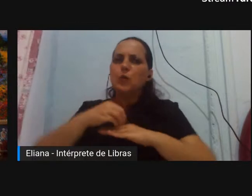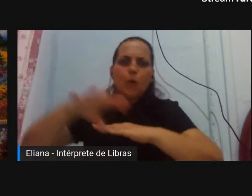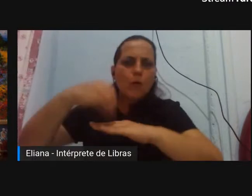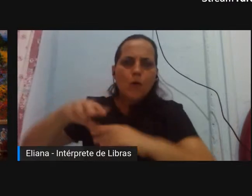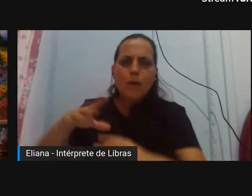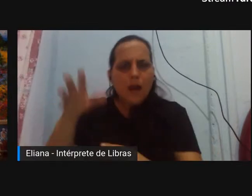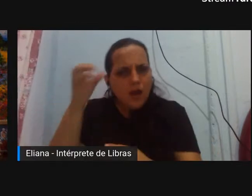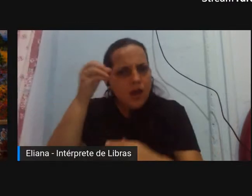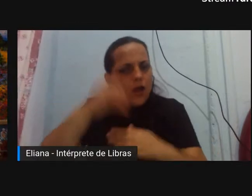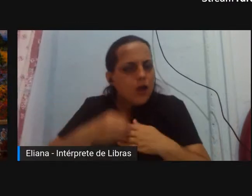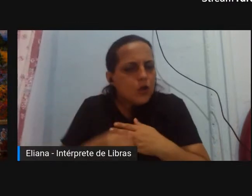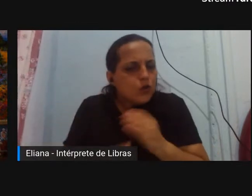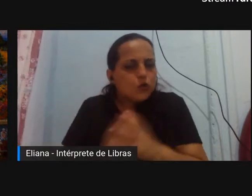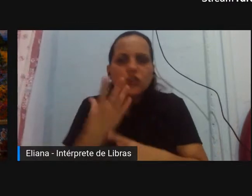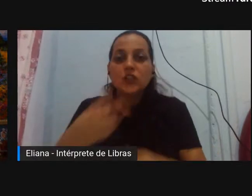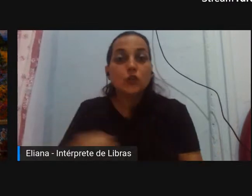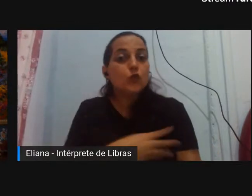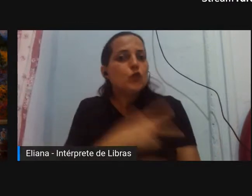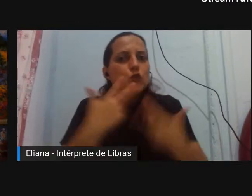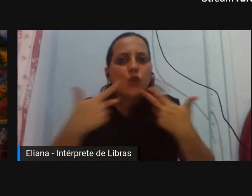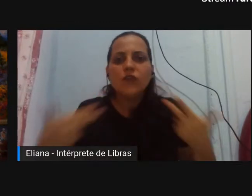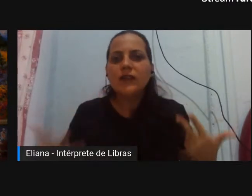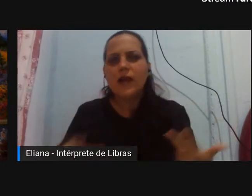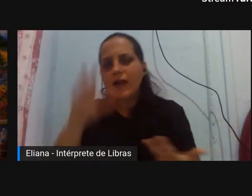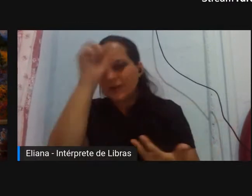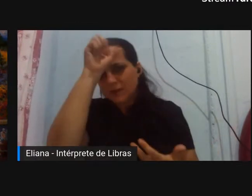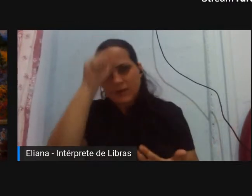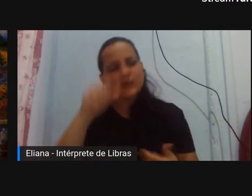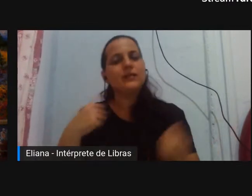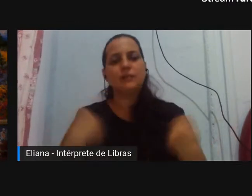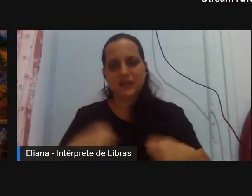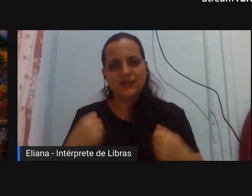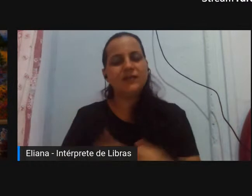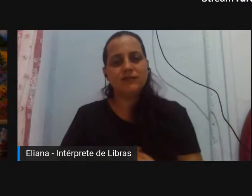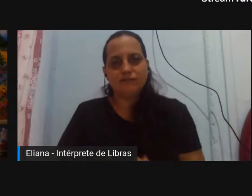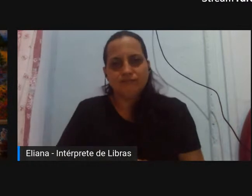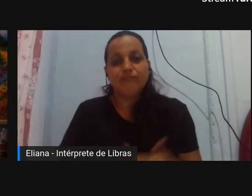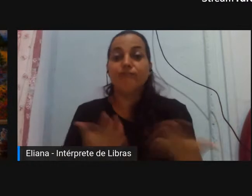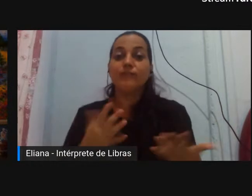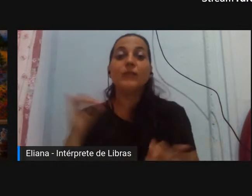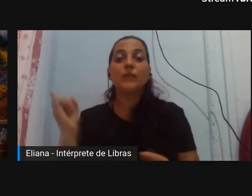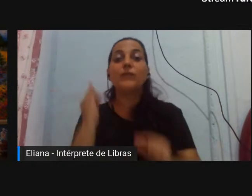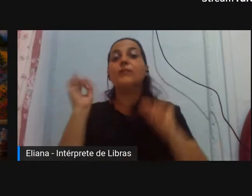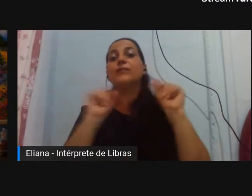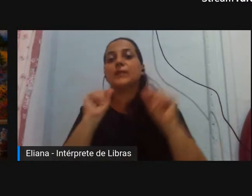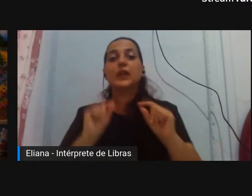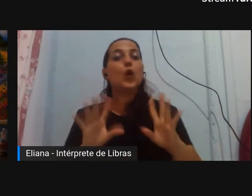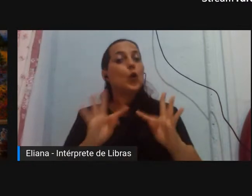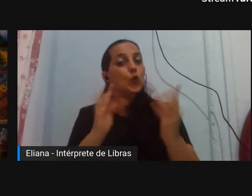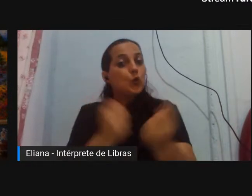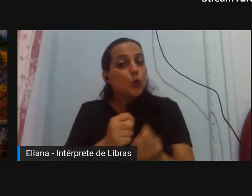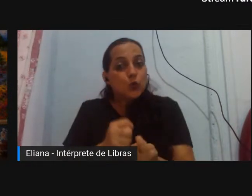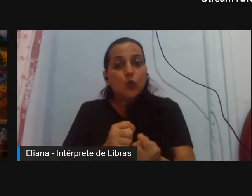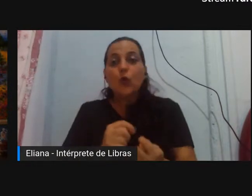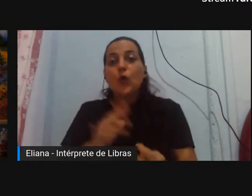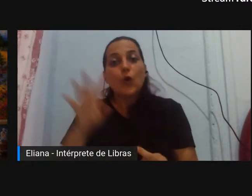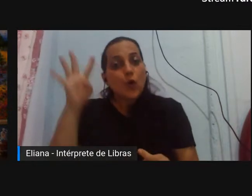E sobre isso, é importante que se diga que todo conhecimento é